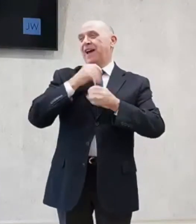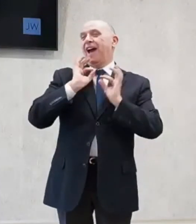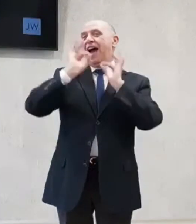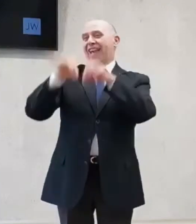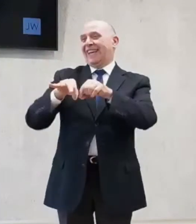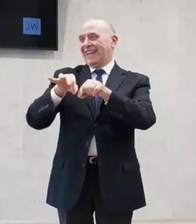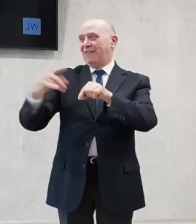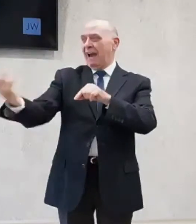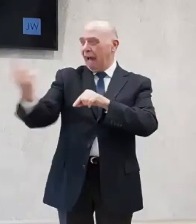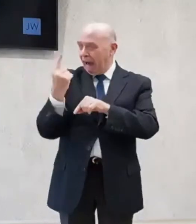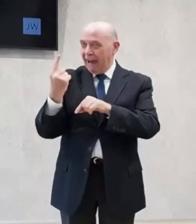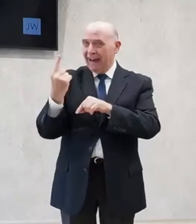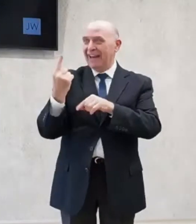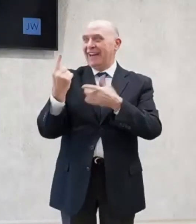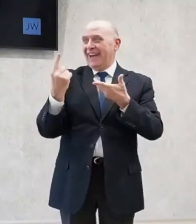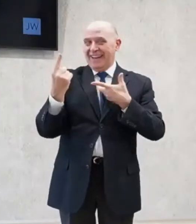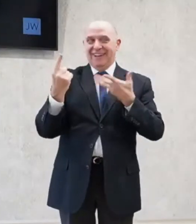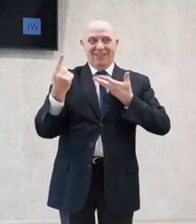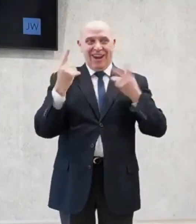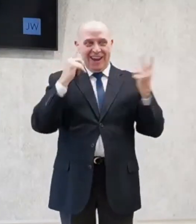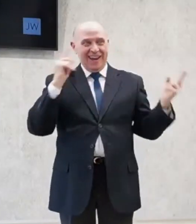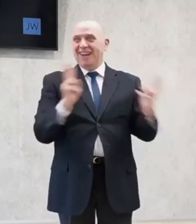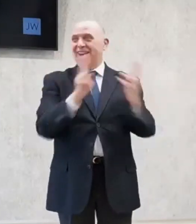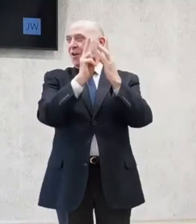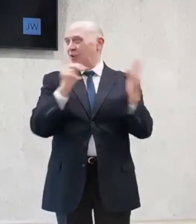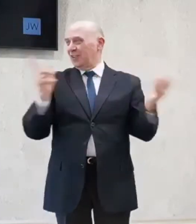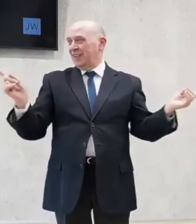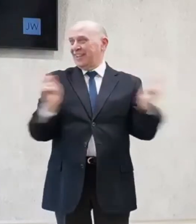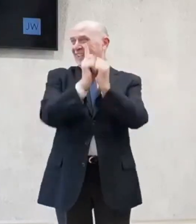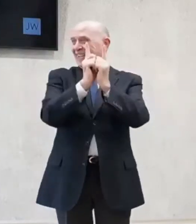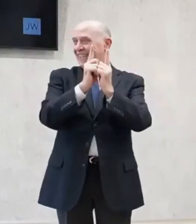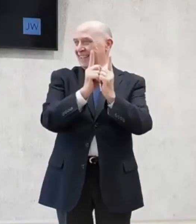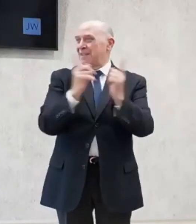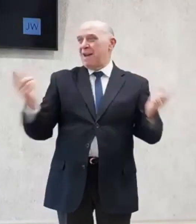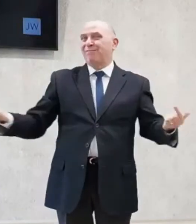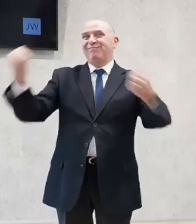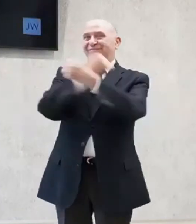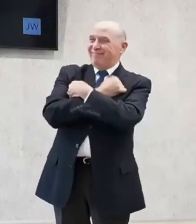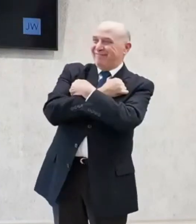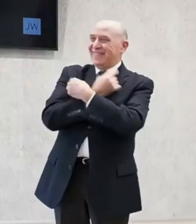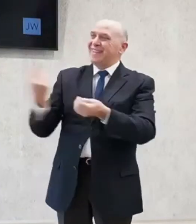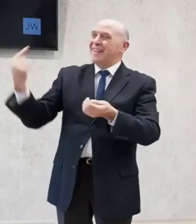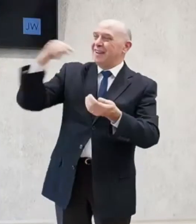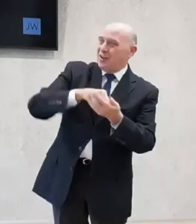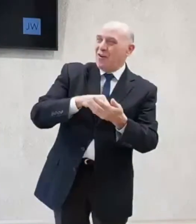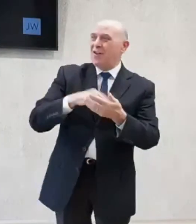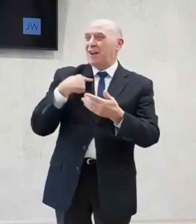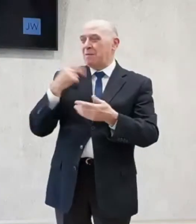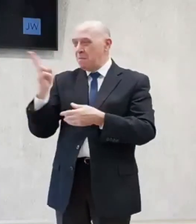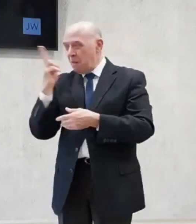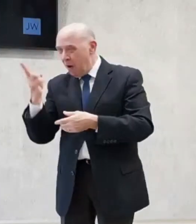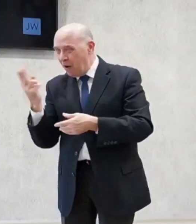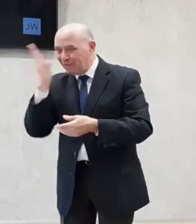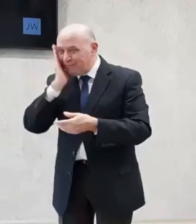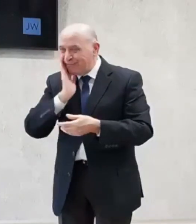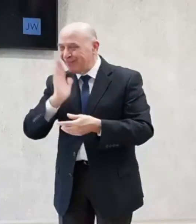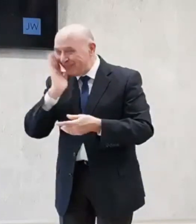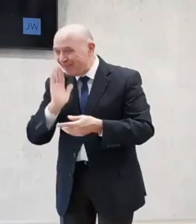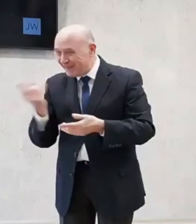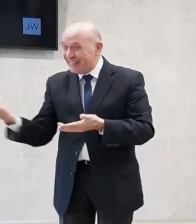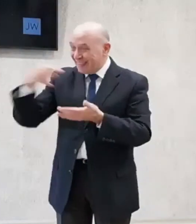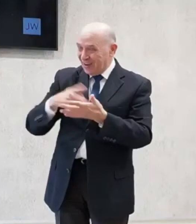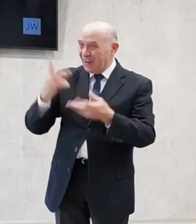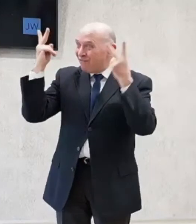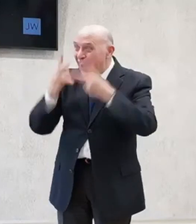di poter servire Geova in eterno ma soprattutto i poteri abbracciare i nostri cari morti in maniera